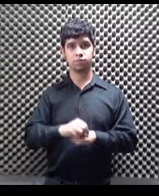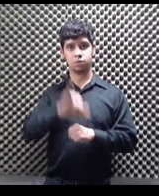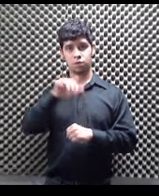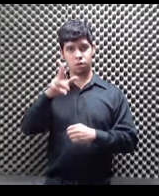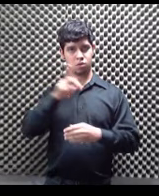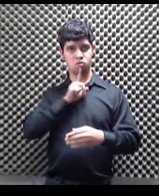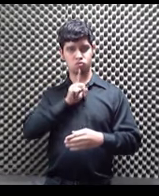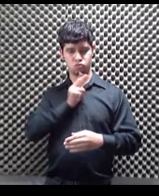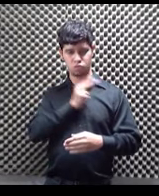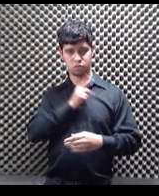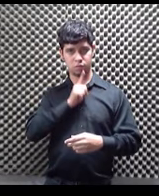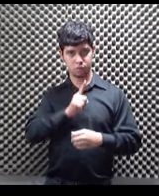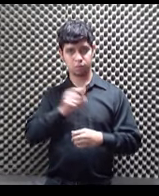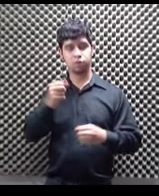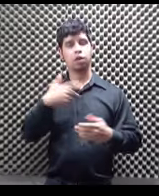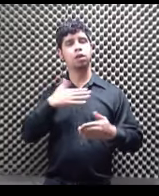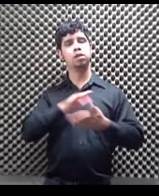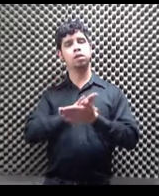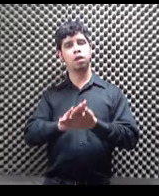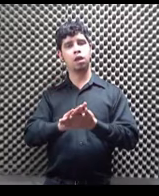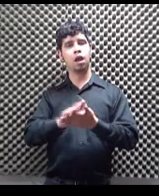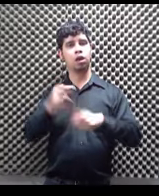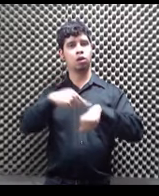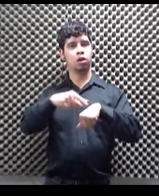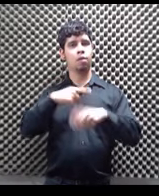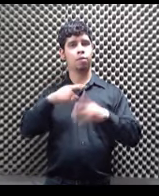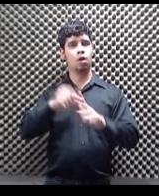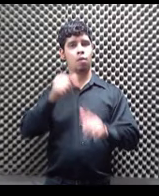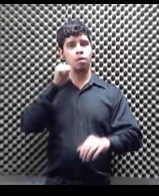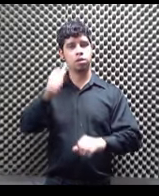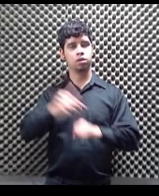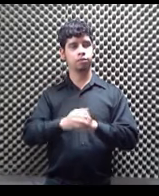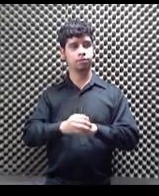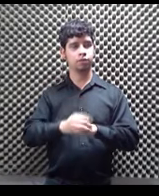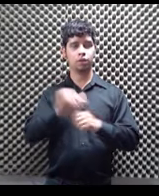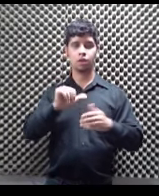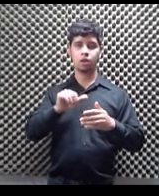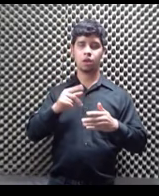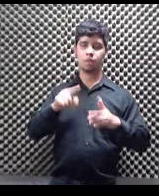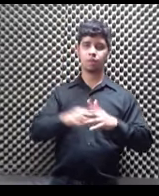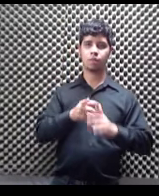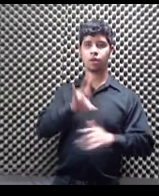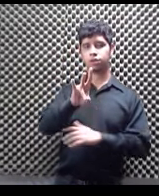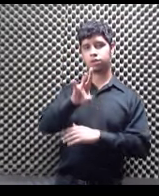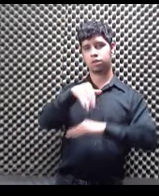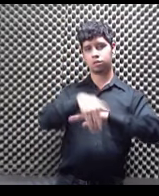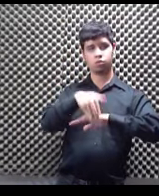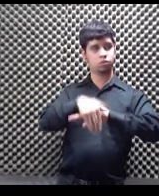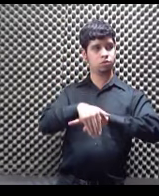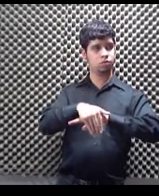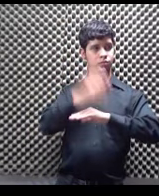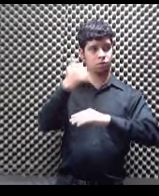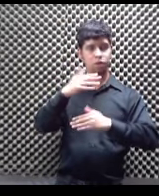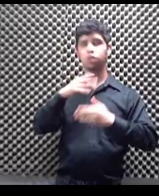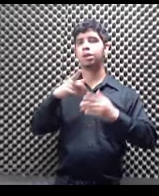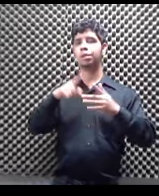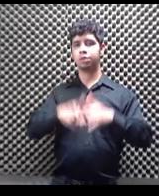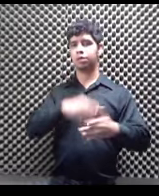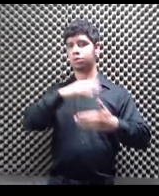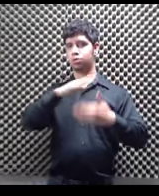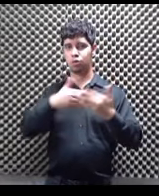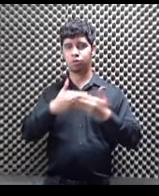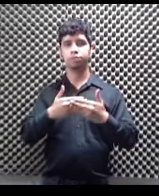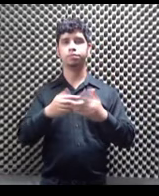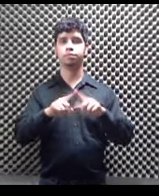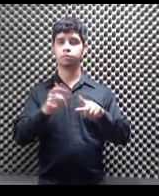Sí. ¡Ay, mi madre! Qué chévere. ¿A qué hora empezamos mañana? Mañana comenzamos a las 7 de la noche. Porque el empezar,